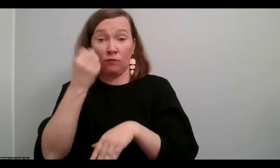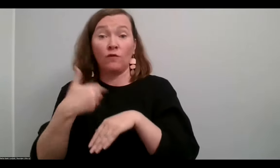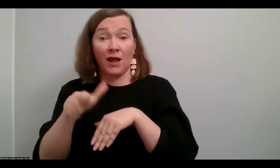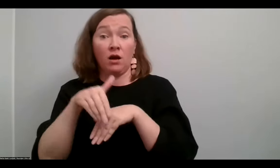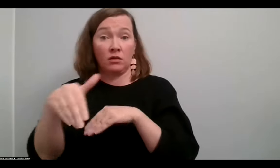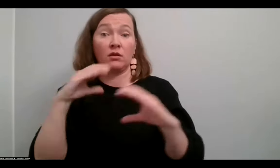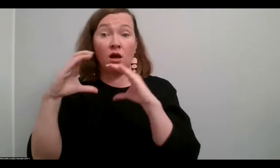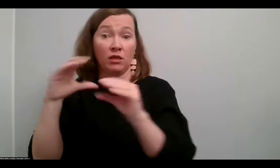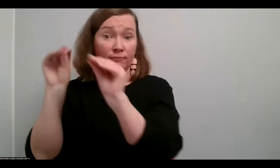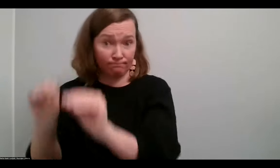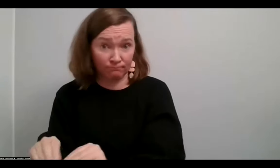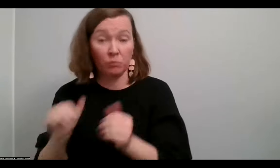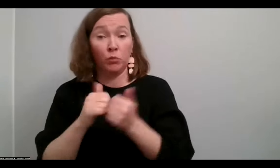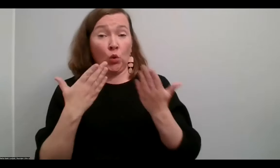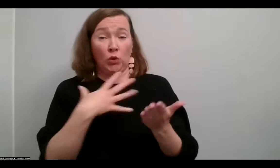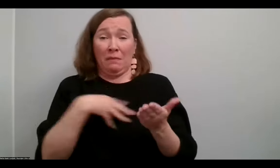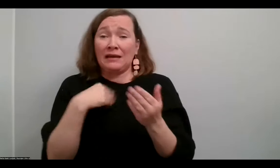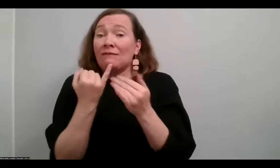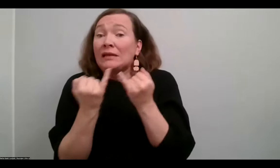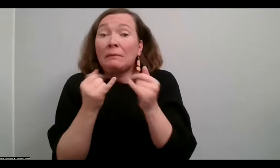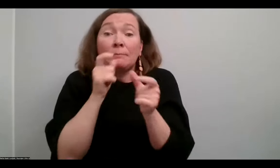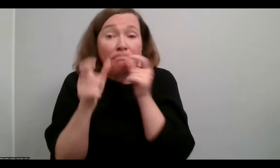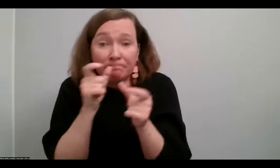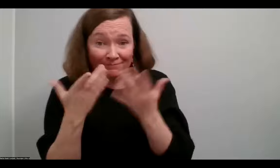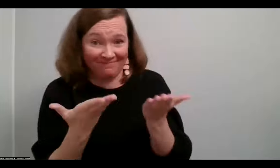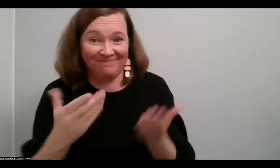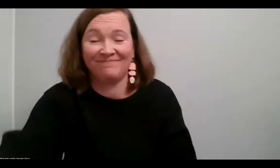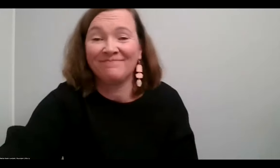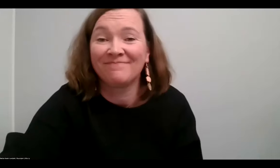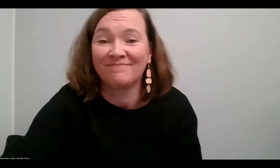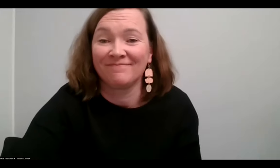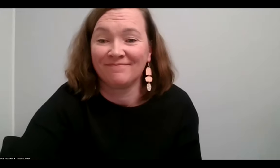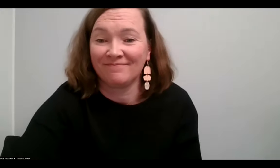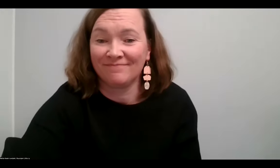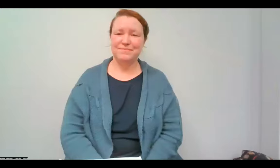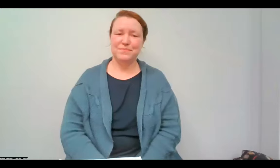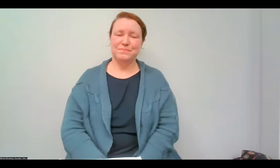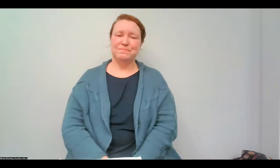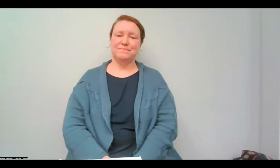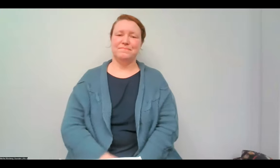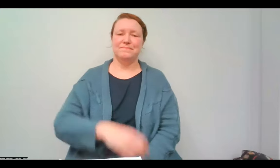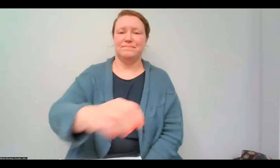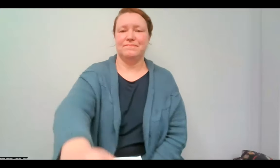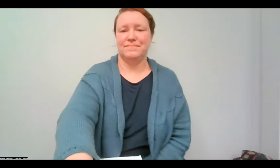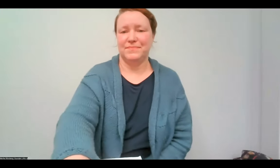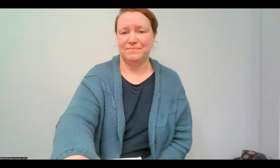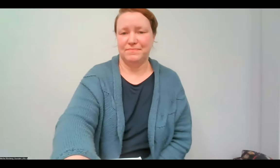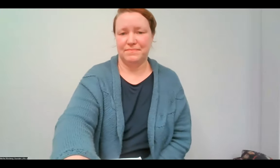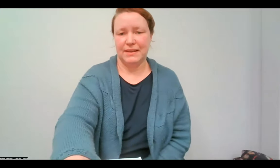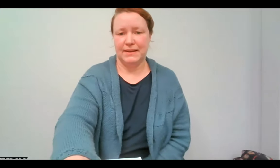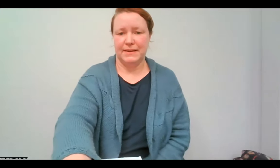vastailevat chatin puolella, jos haluatte vielä kysyä ja kommentoida, mutta nyt ihan viimeinen puheenvuoro tästä aiheesta.